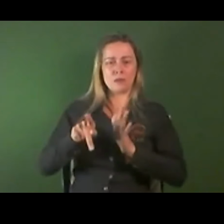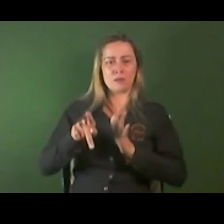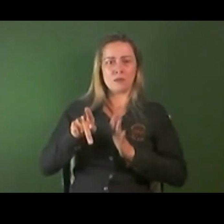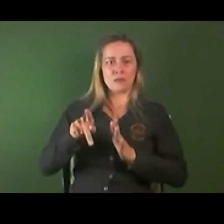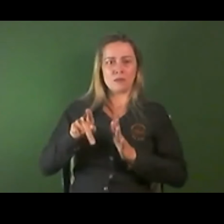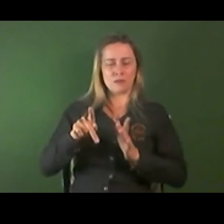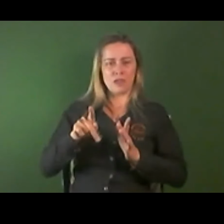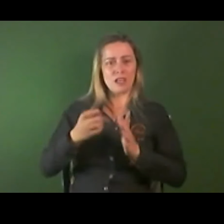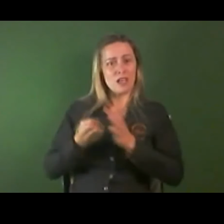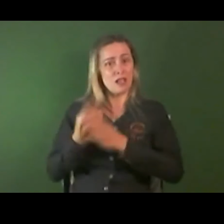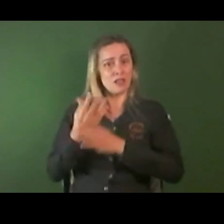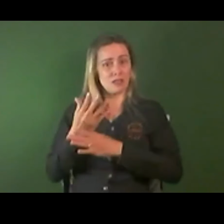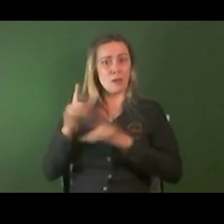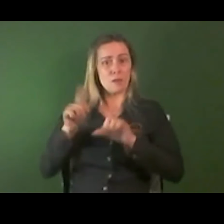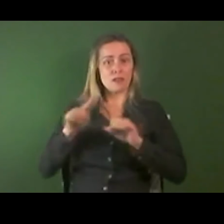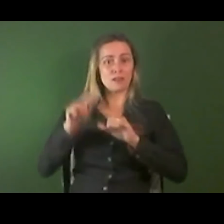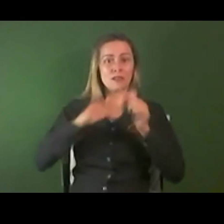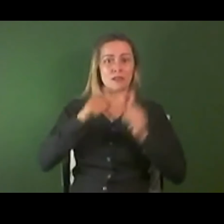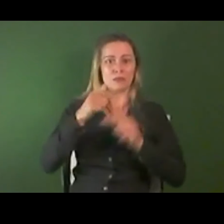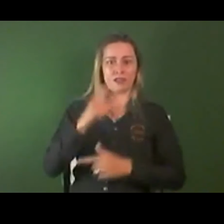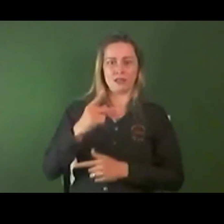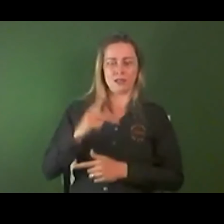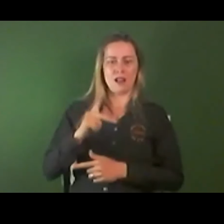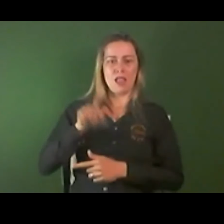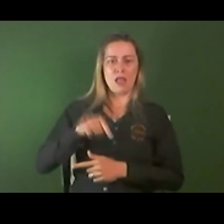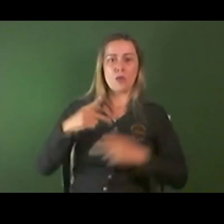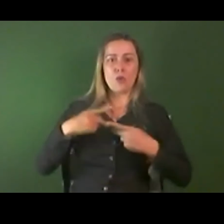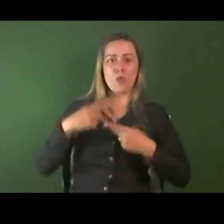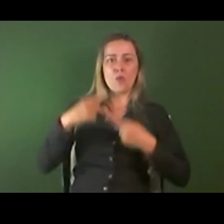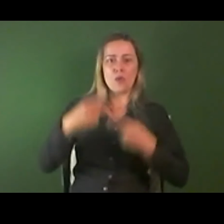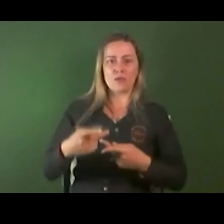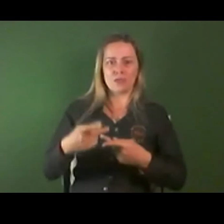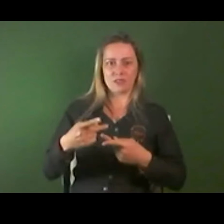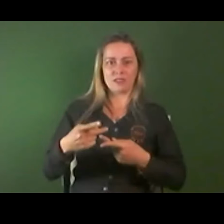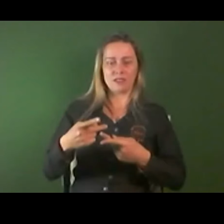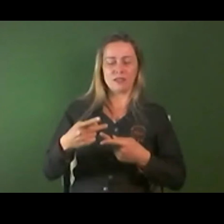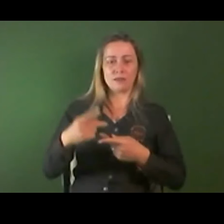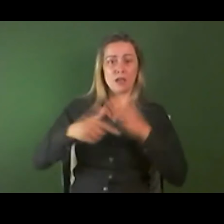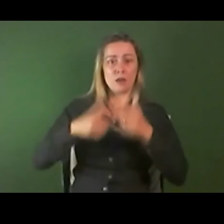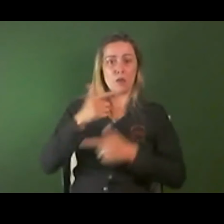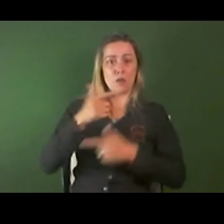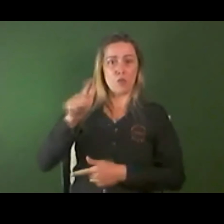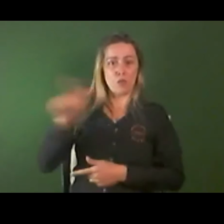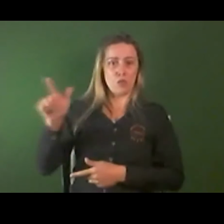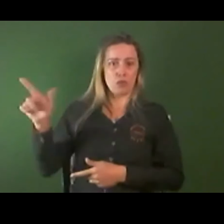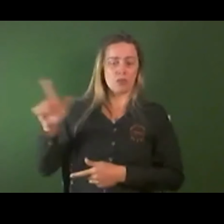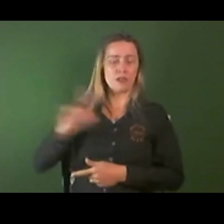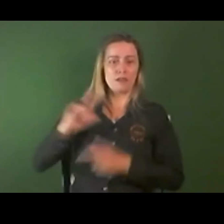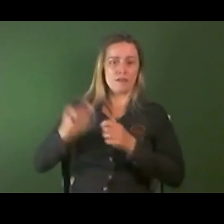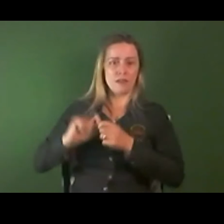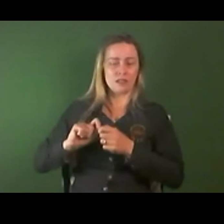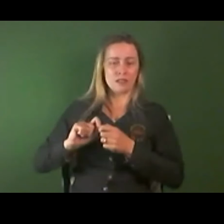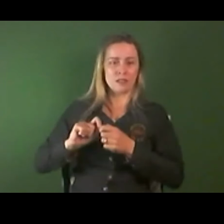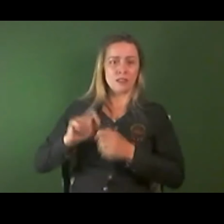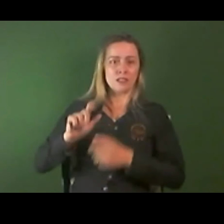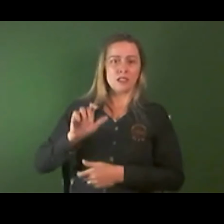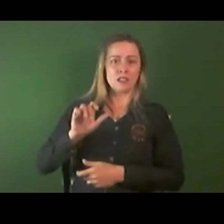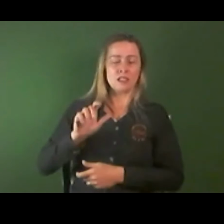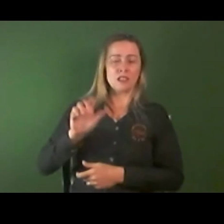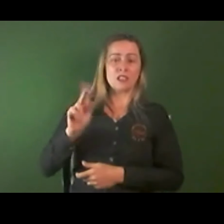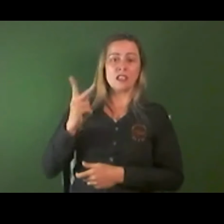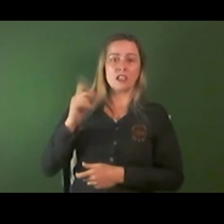mas ela vai fazer um trabalho, ela é convidada, depois de uma série de outros trabalhos que ela faz, para ir para Hiroshima fazer um